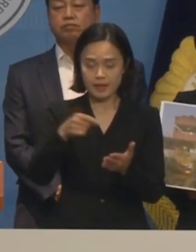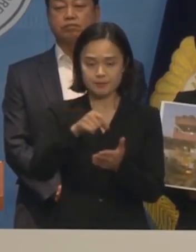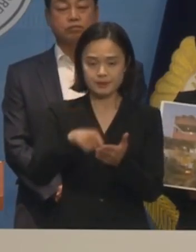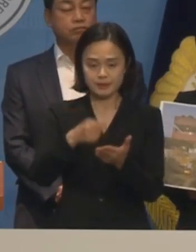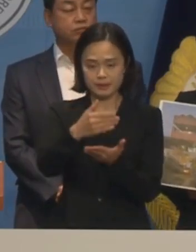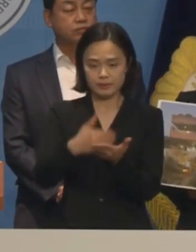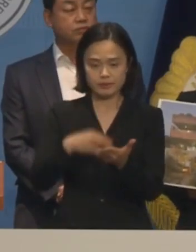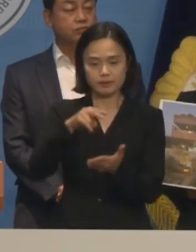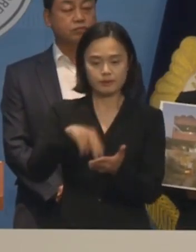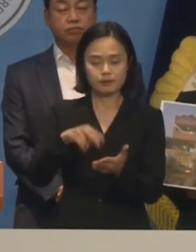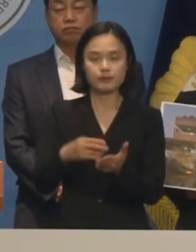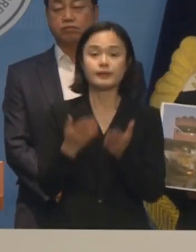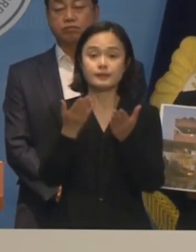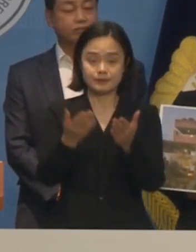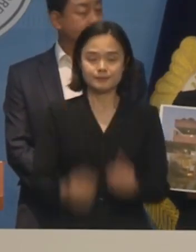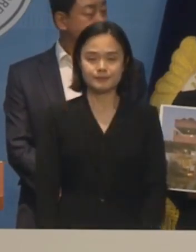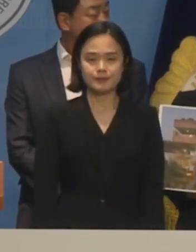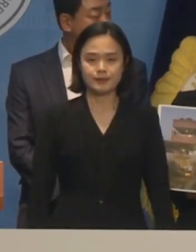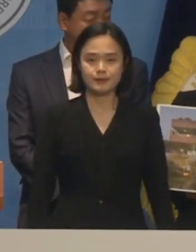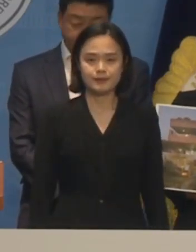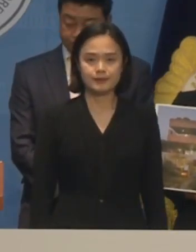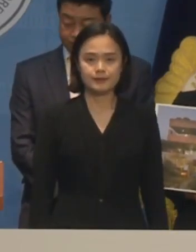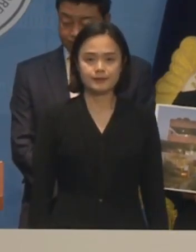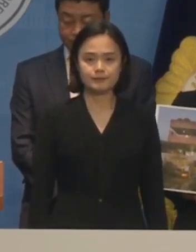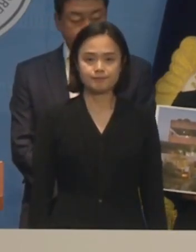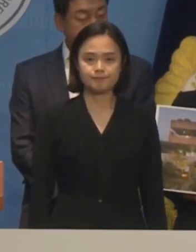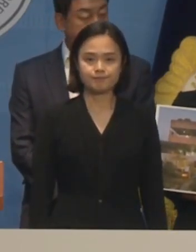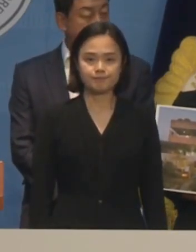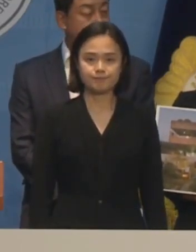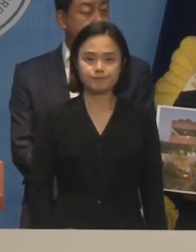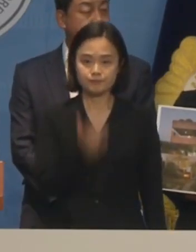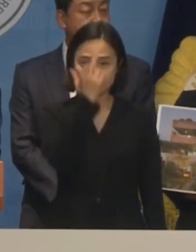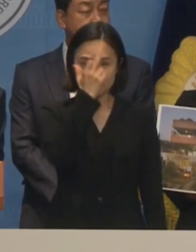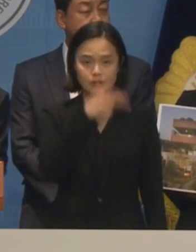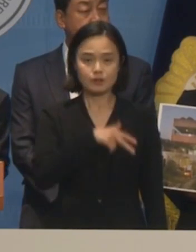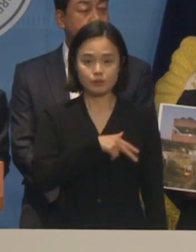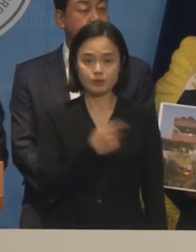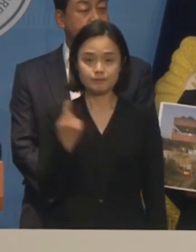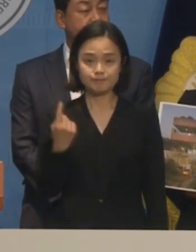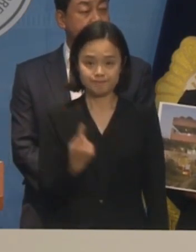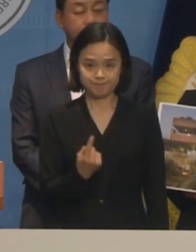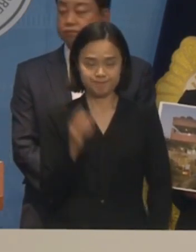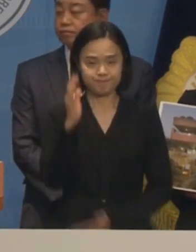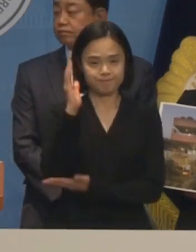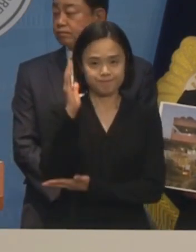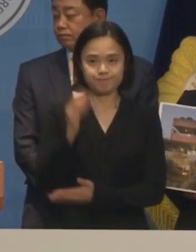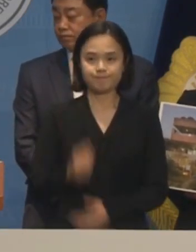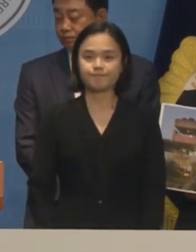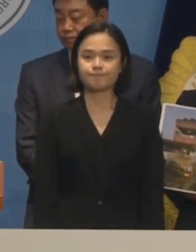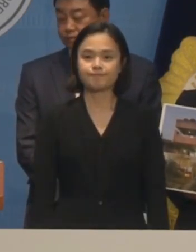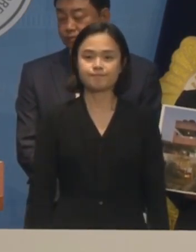순서로 진행을 해보도록 하겠습니다. 먼저 최현일 의원님 말씀 듣도록 하겠습니다.